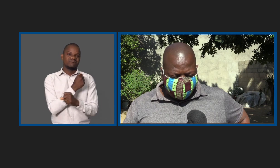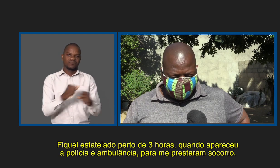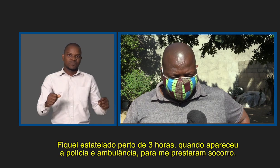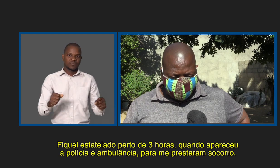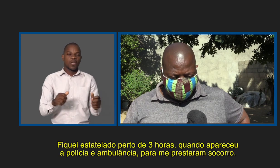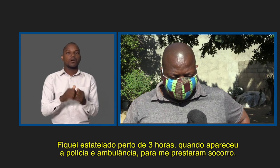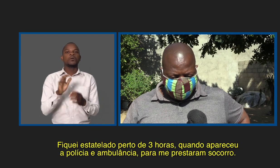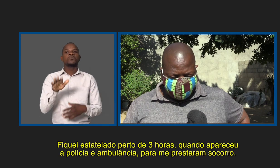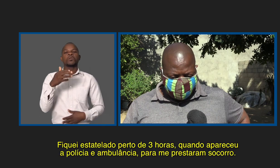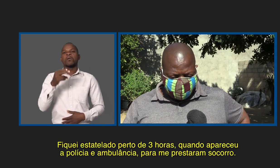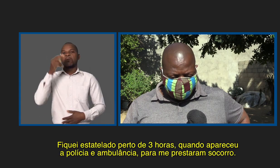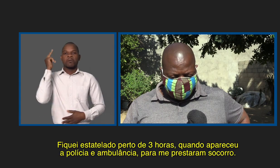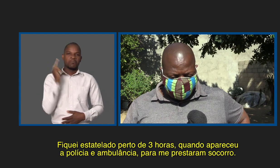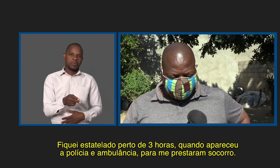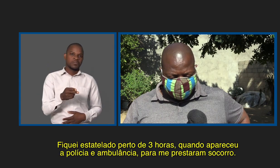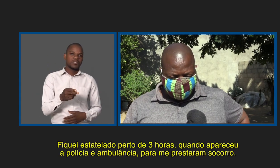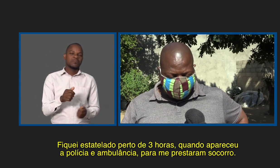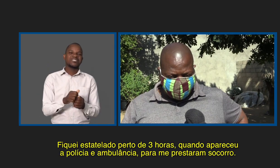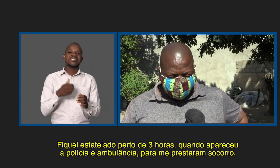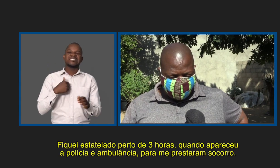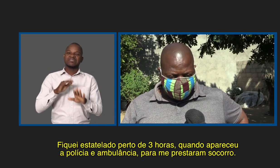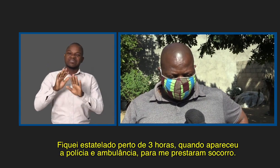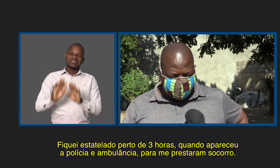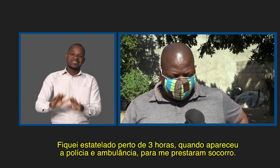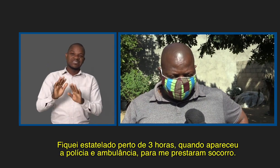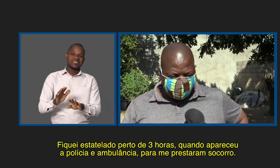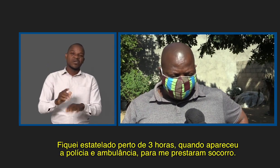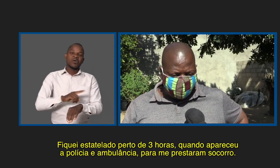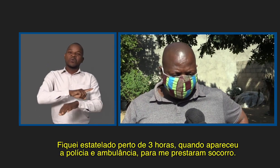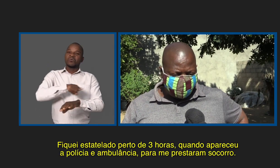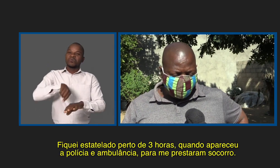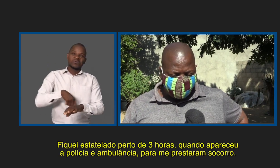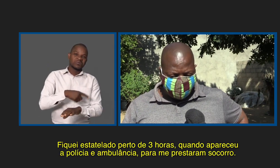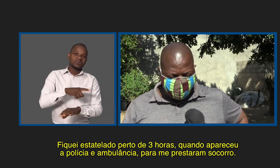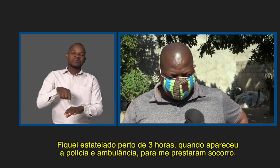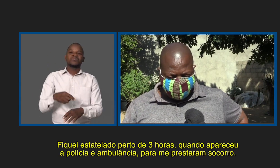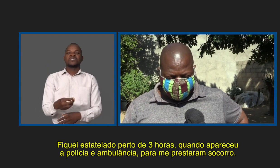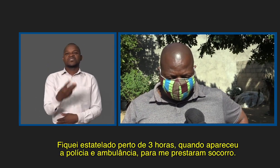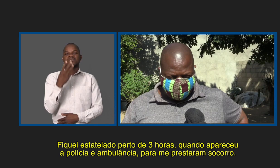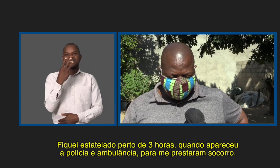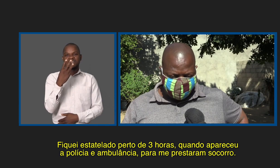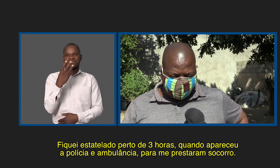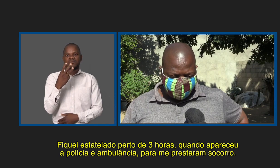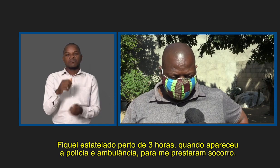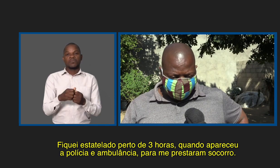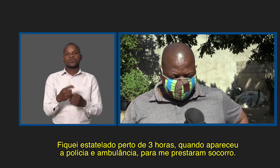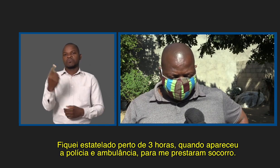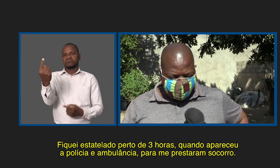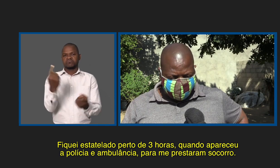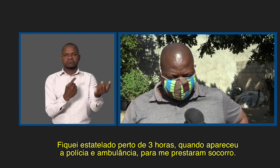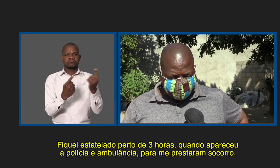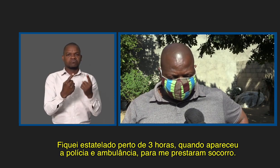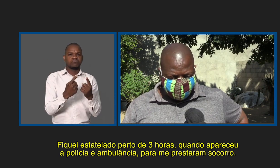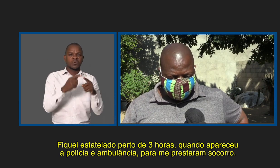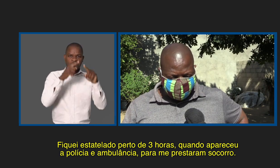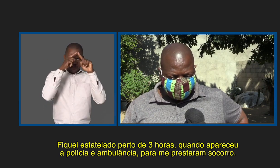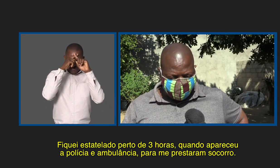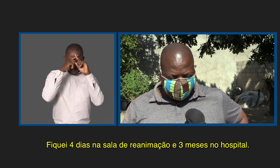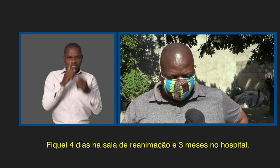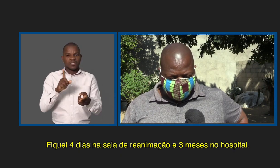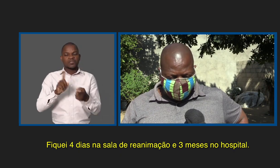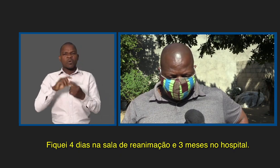Então, chegou uma coisa de 3 horas de tempo ali. Então, apanhei socorro. Veram polícia, ambulância.